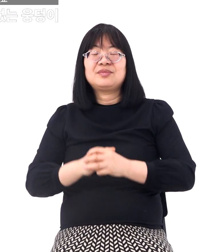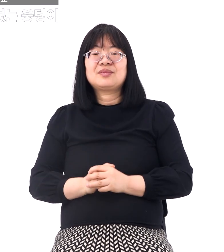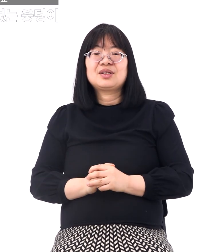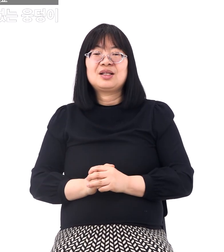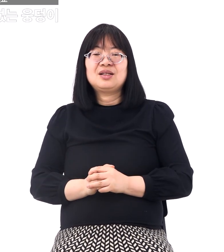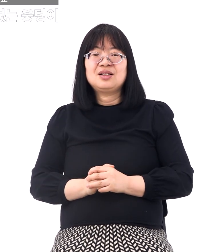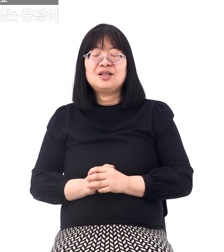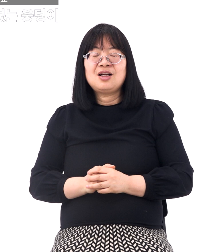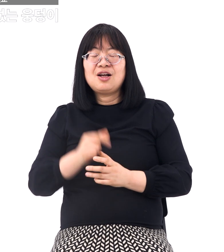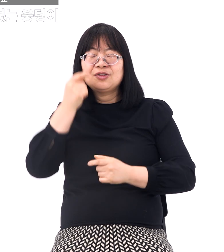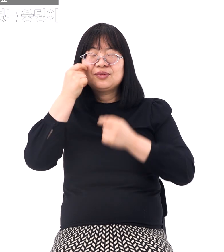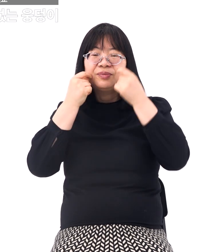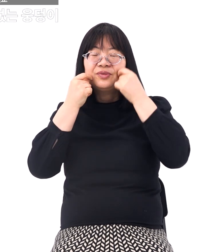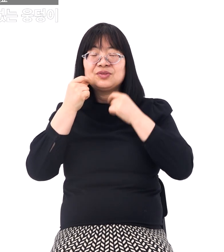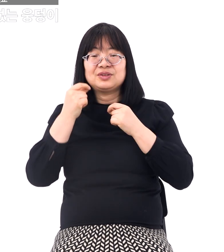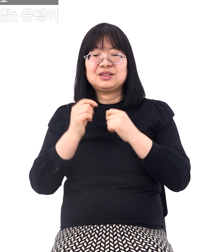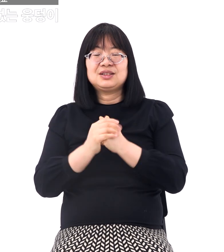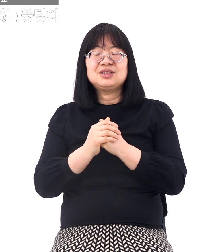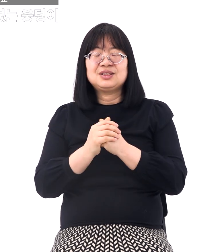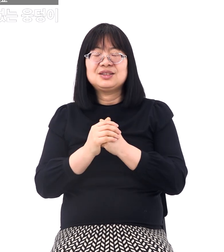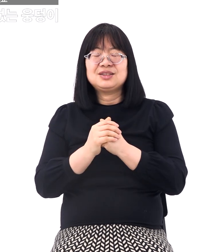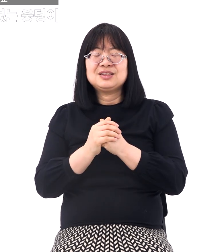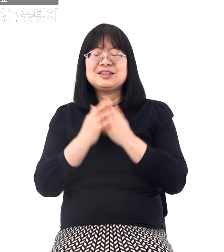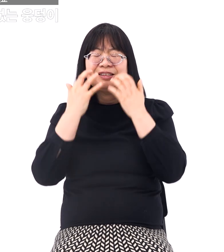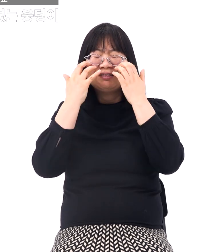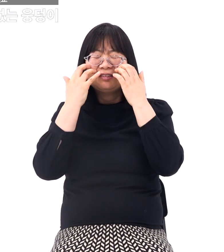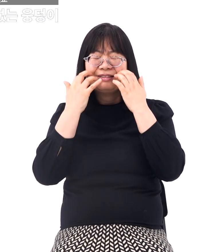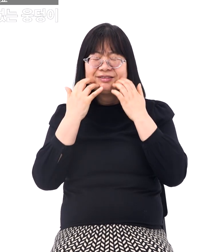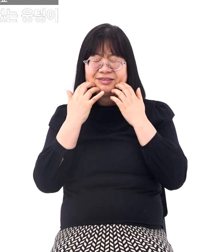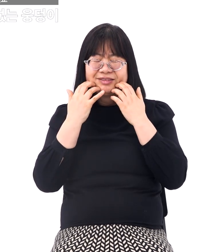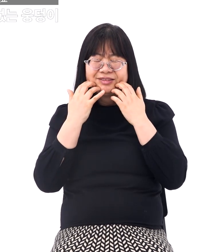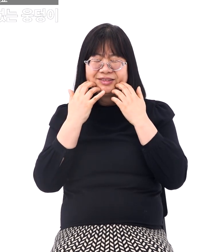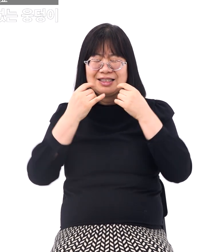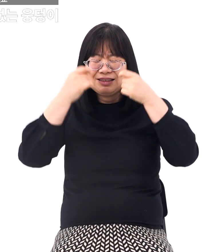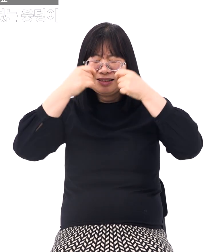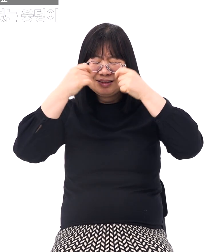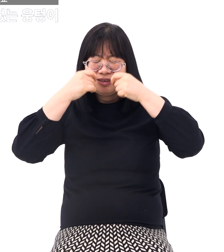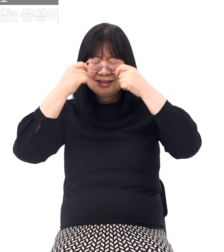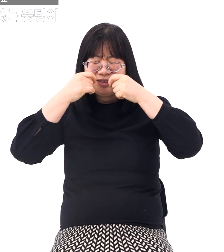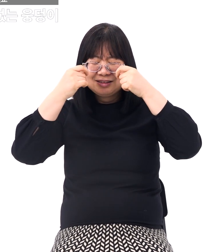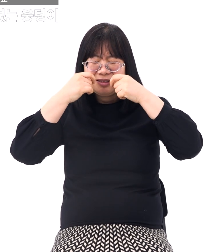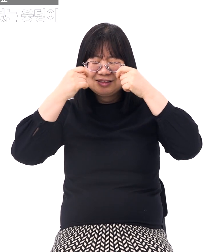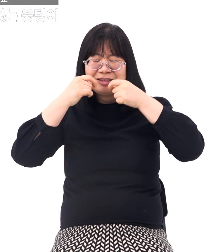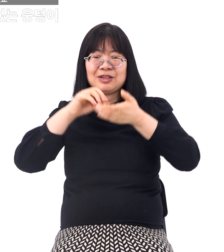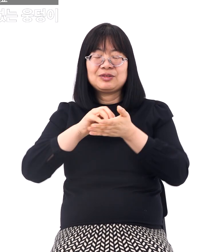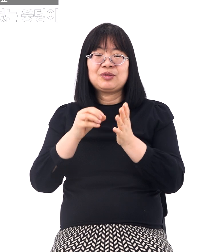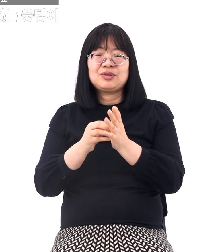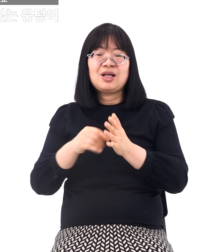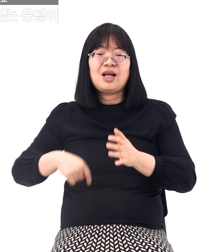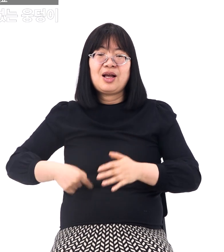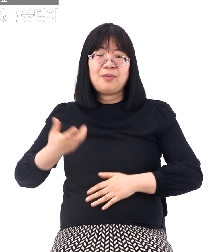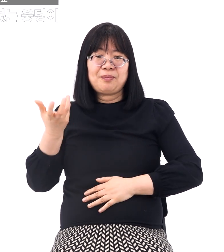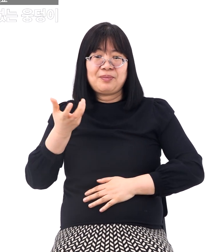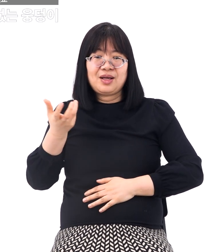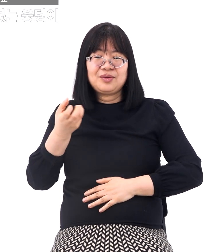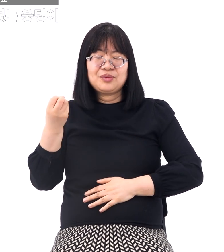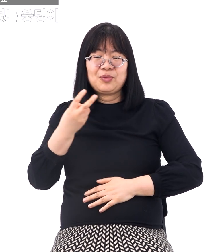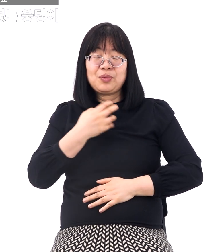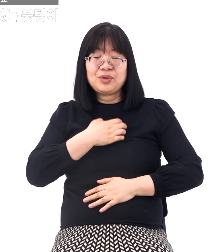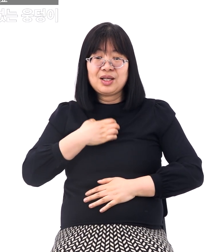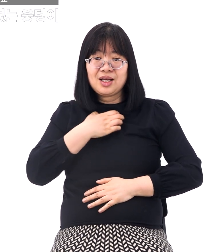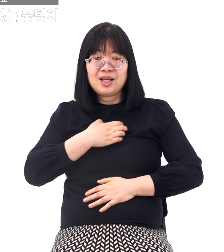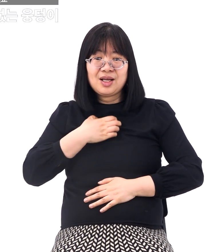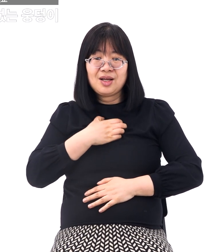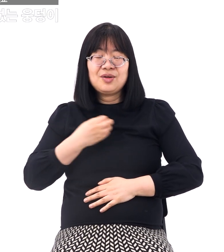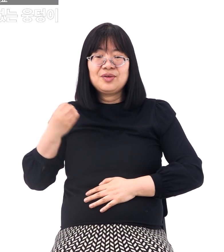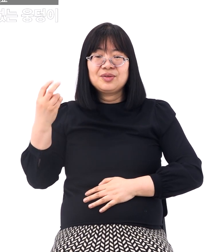그는 눈물이 날 만큼, 통곡이 터뜨려질 만큼 아팠고